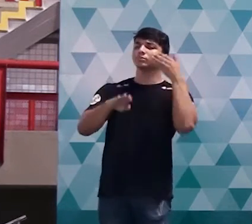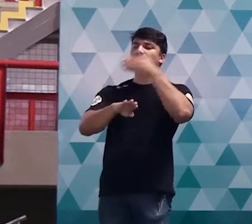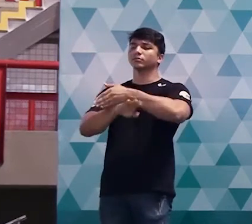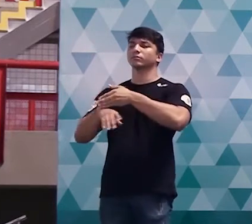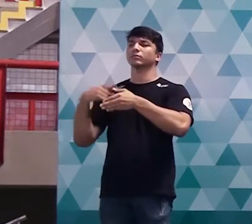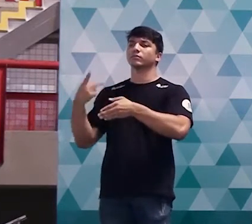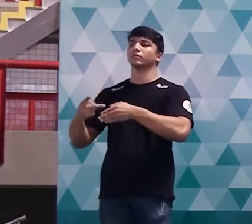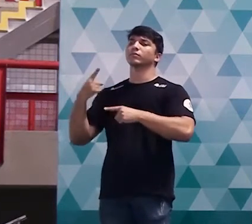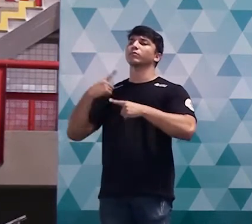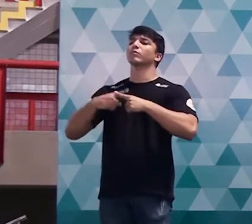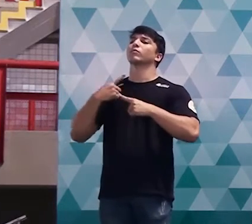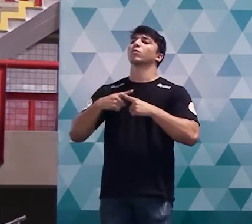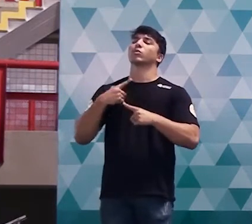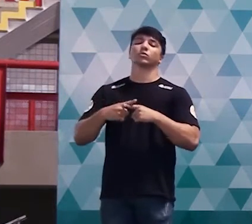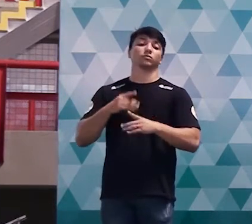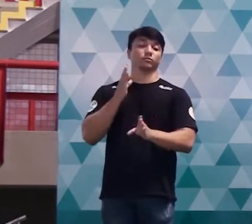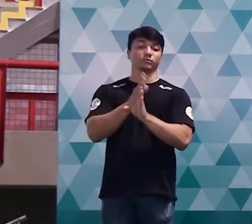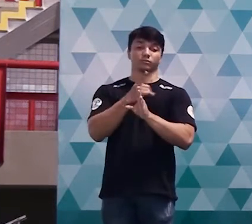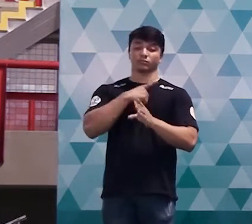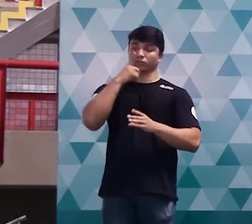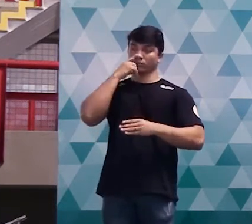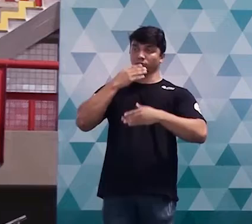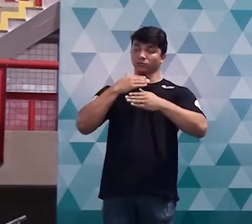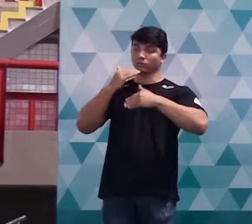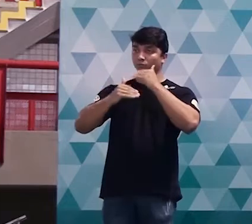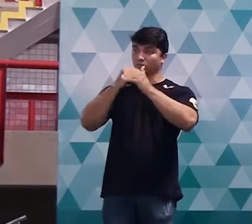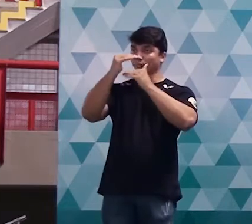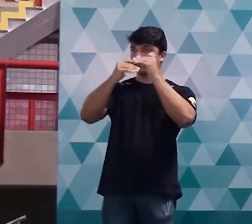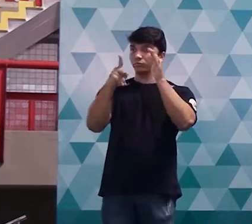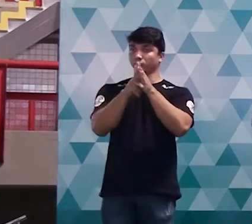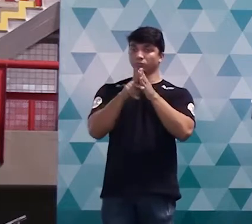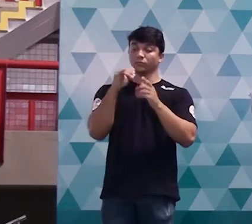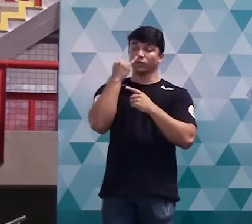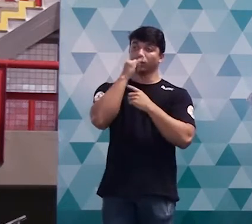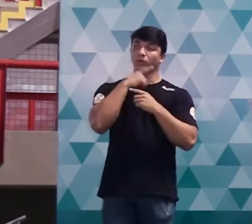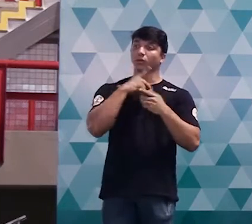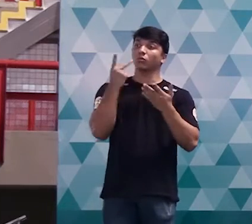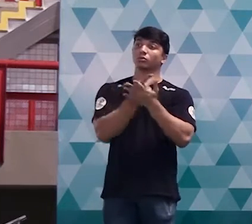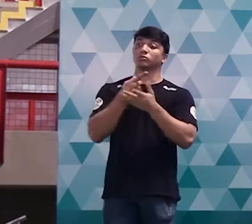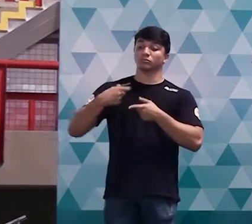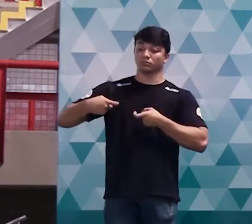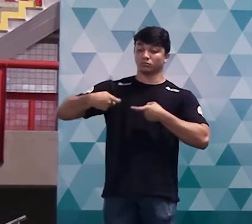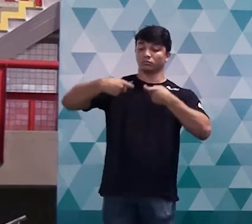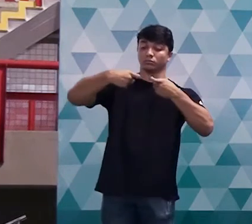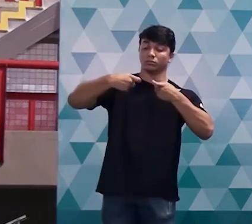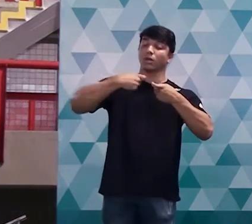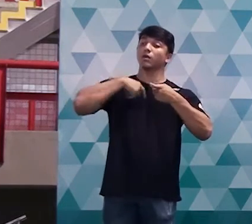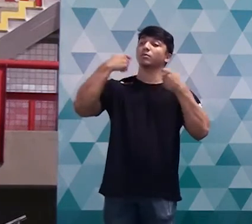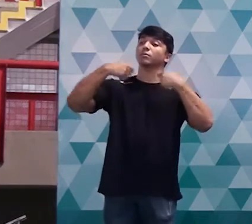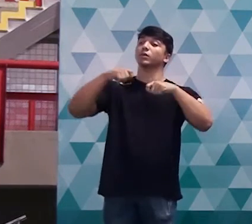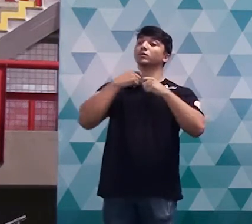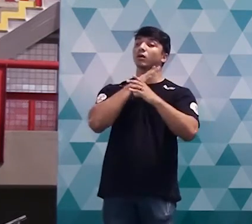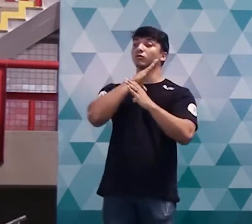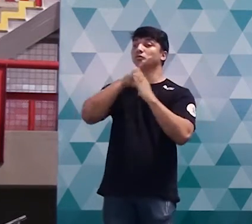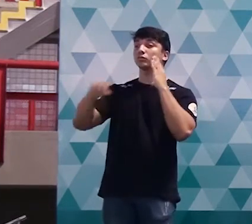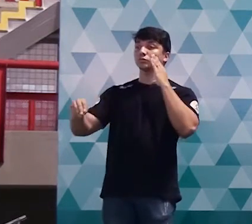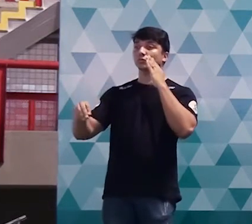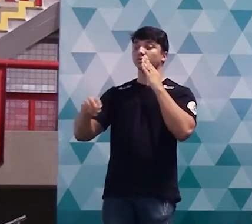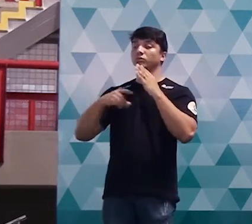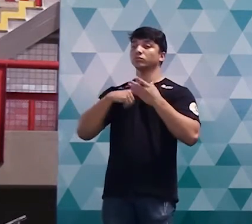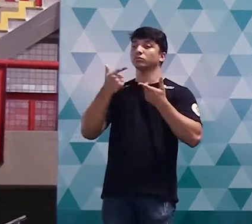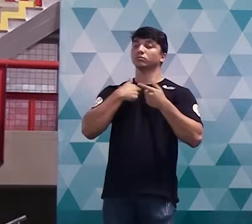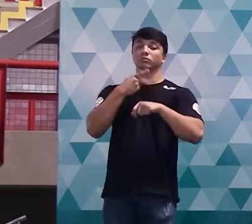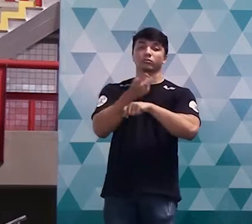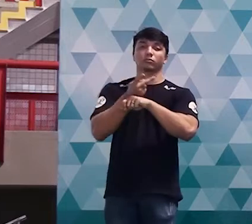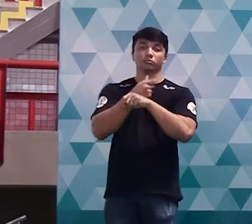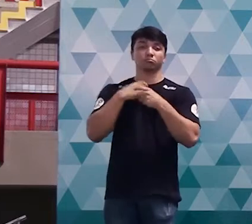aqui? Ora, dentro do processo de unificação da Itália, que estava tendo guerra, os italianos precisavam fugir, muitos deles em busca